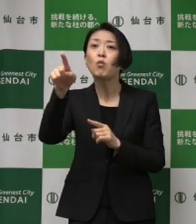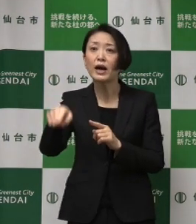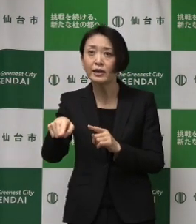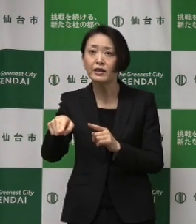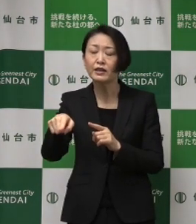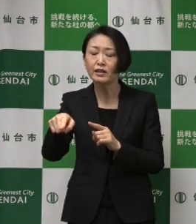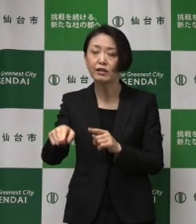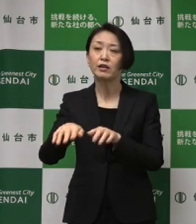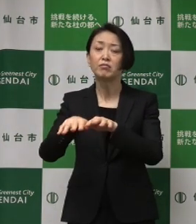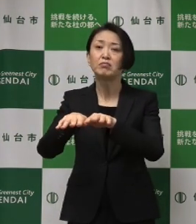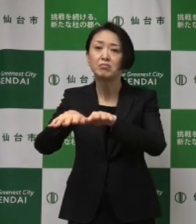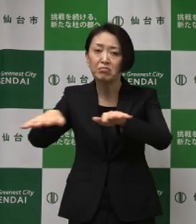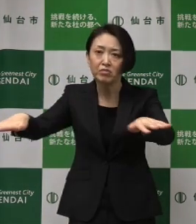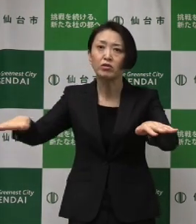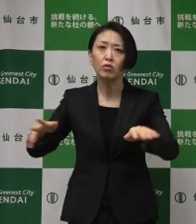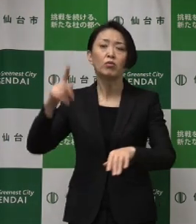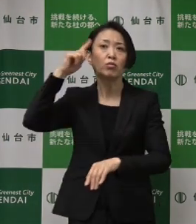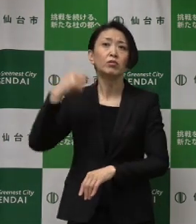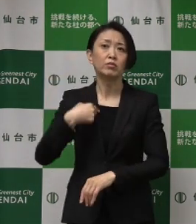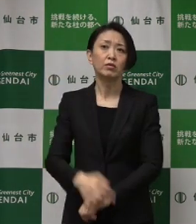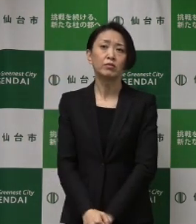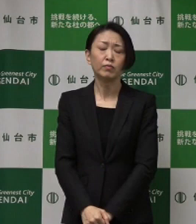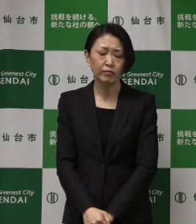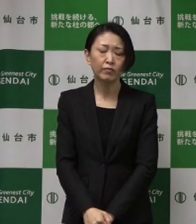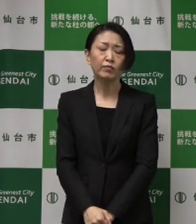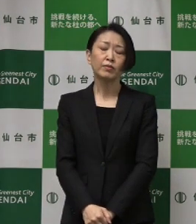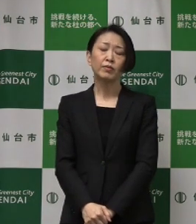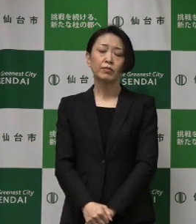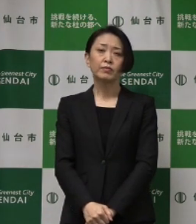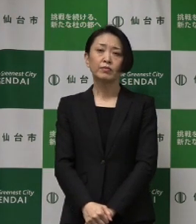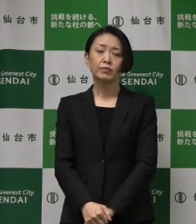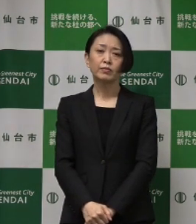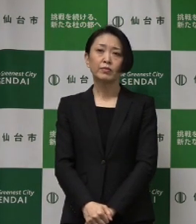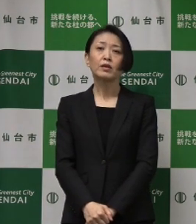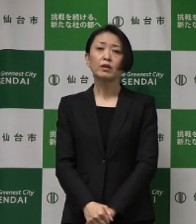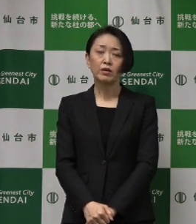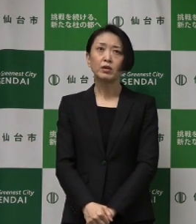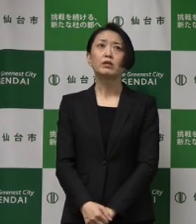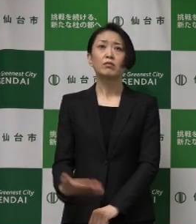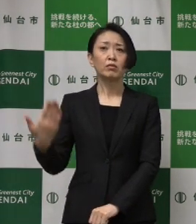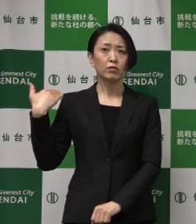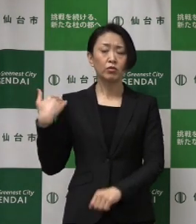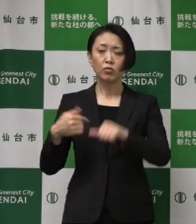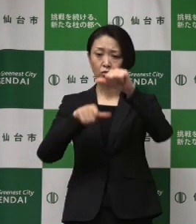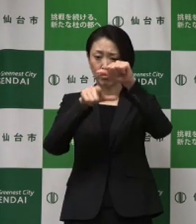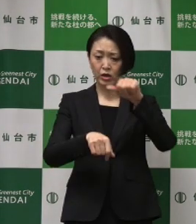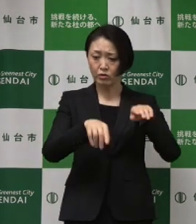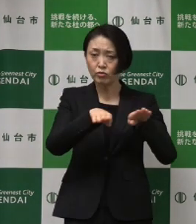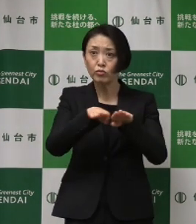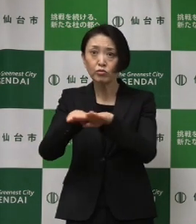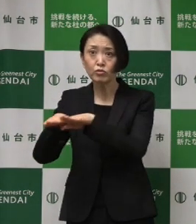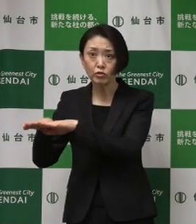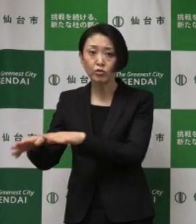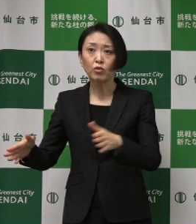なんだというふうに理解をしております。これはやはりゴールデンウィーク、含めて